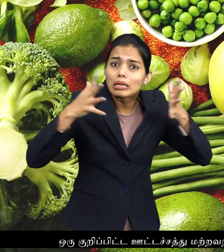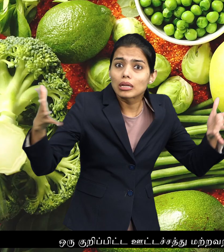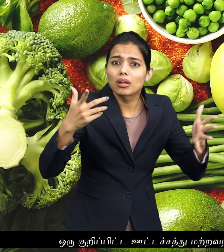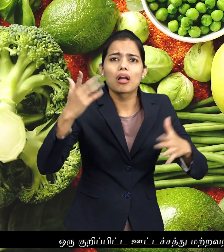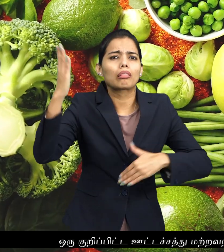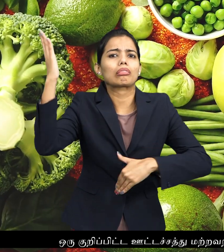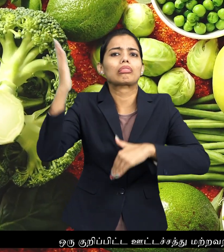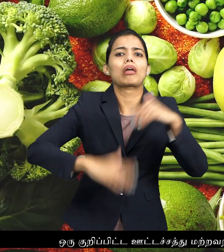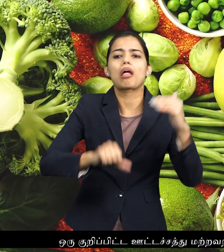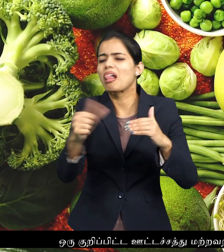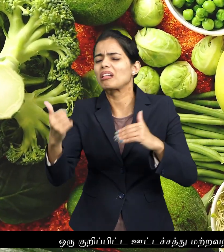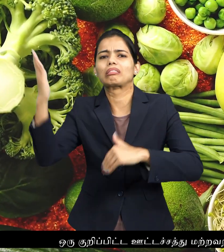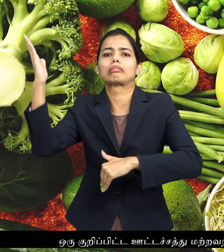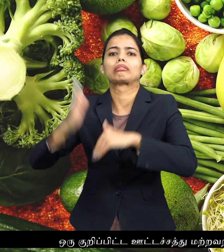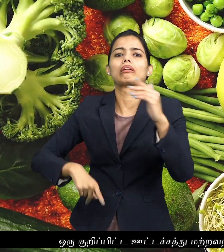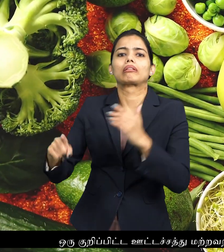இருக்கலாம்.